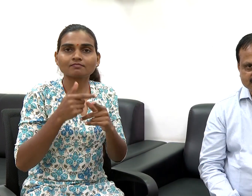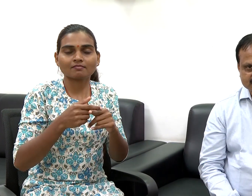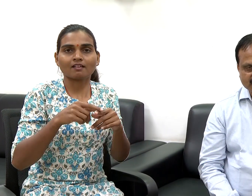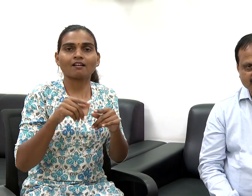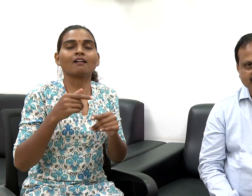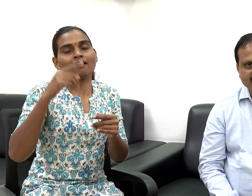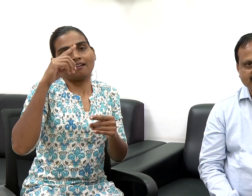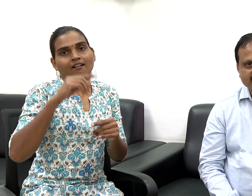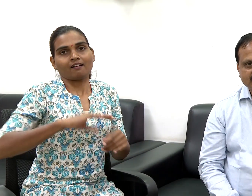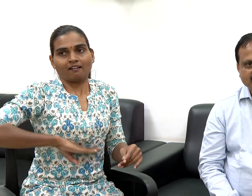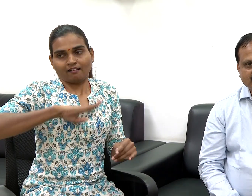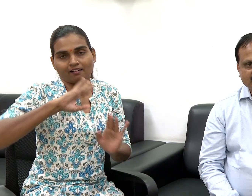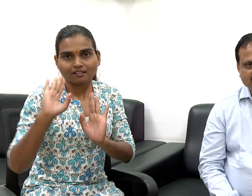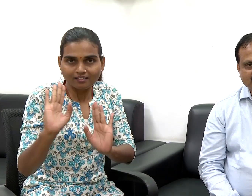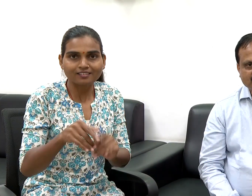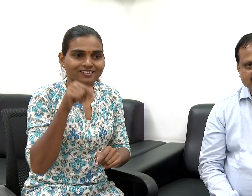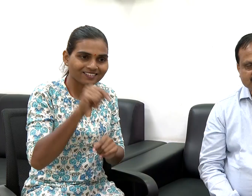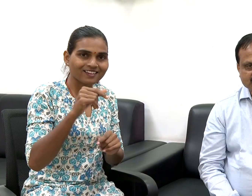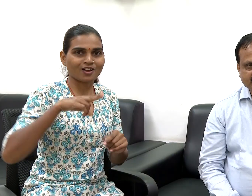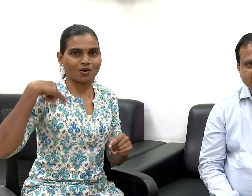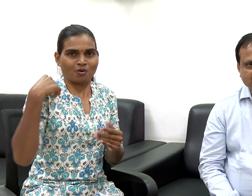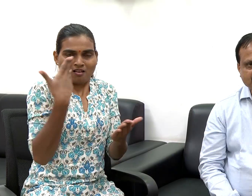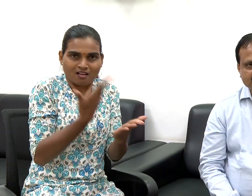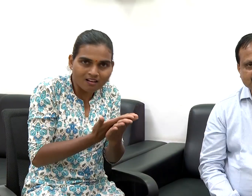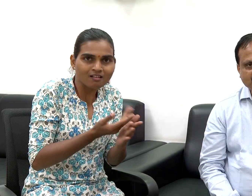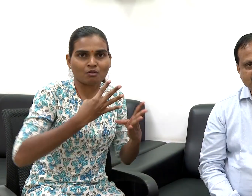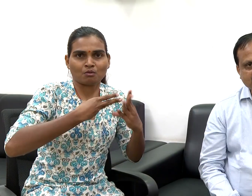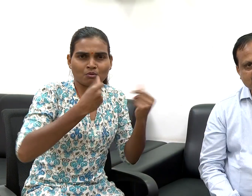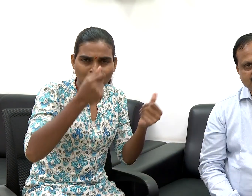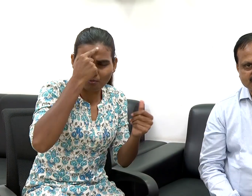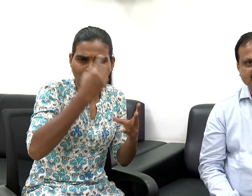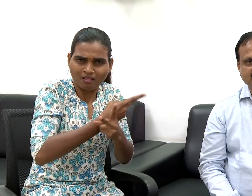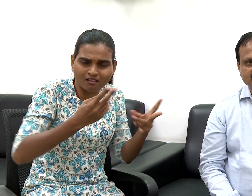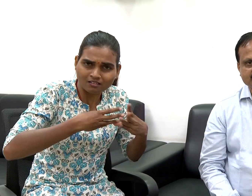निर्णय भी आता है। तो दिव्यांगजनों की तरफ से बहुत अच्छा उसको प्रतिशत मिला है।